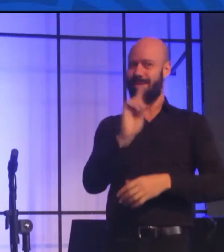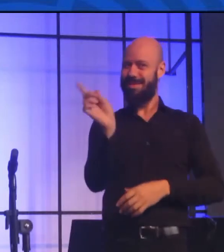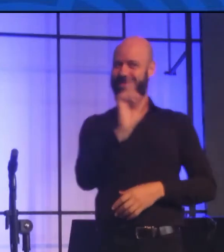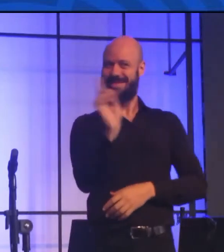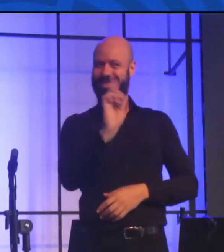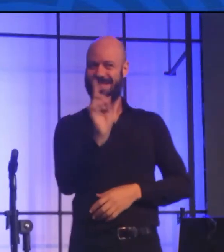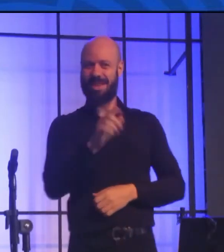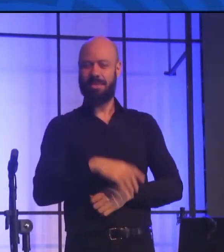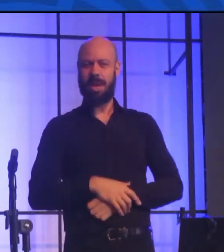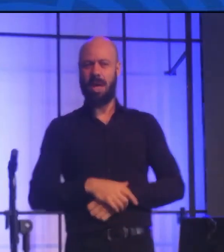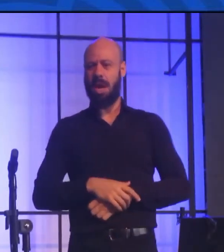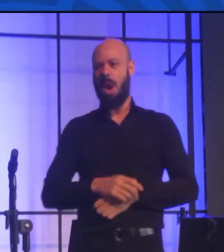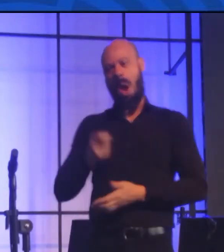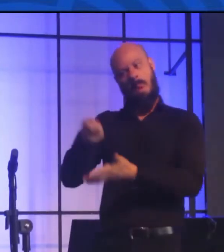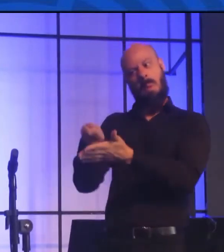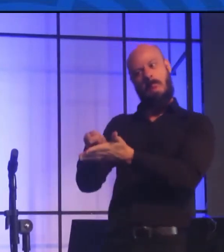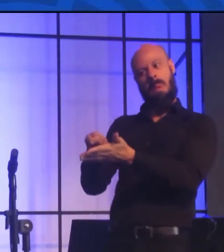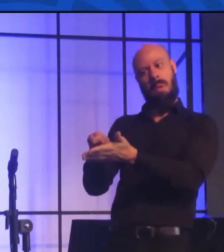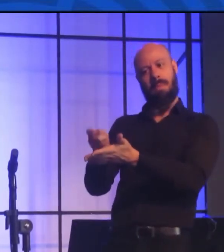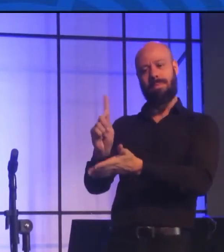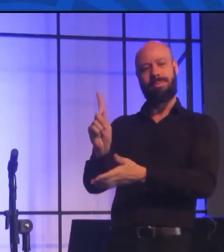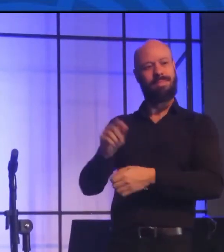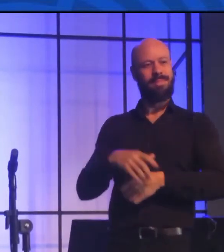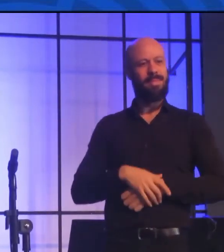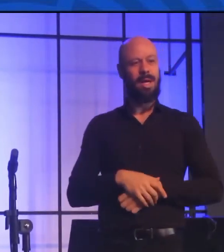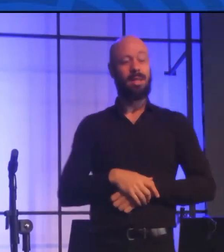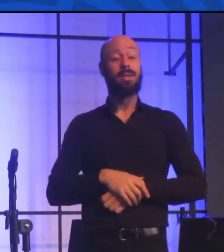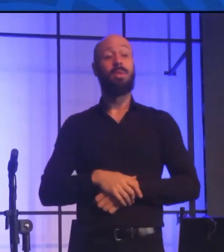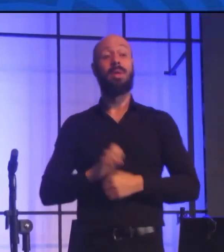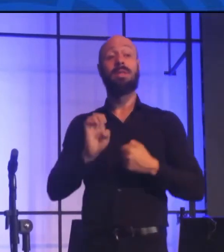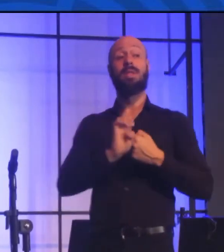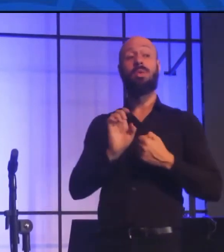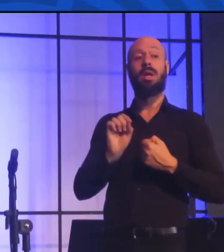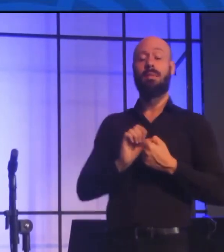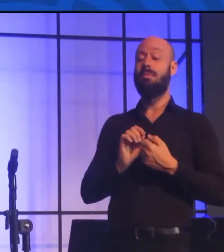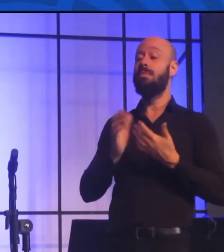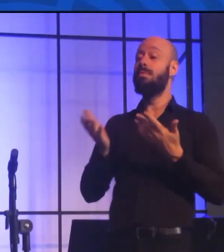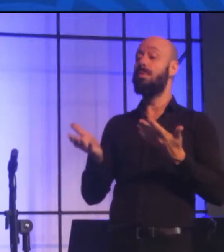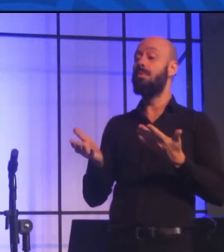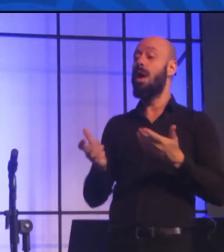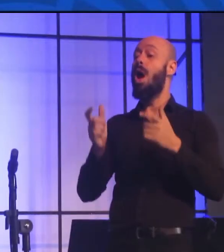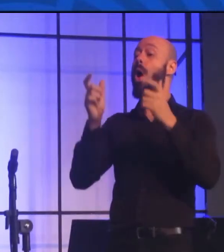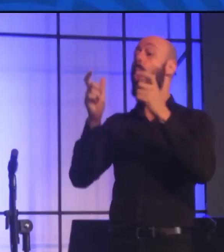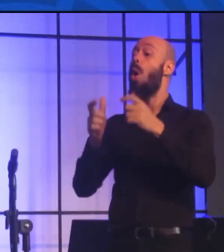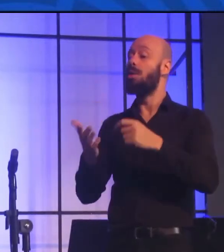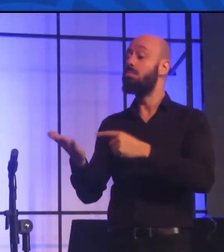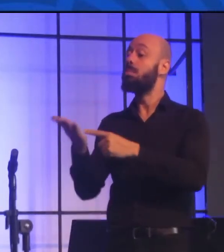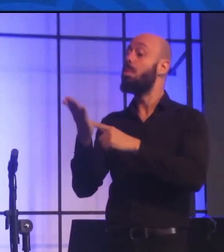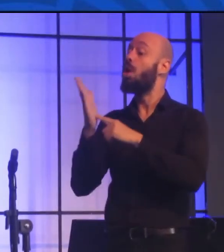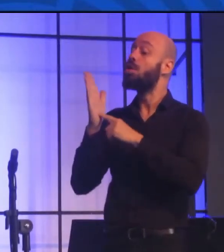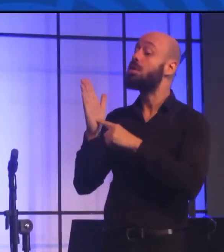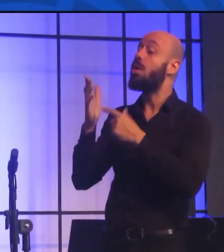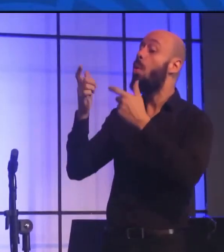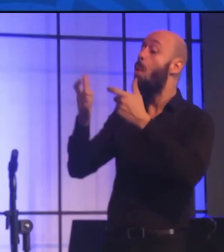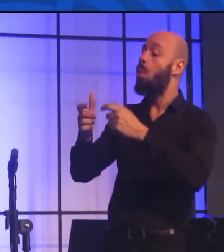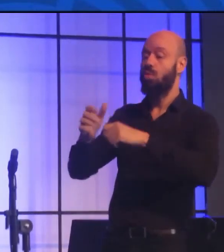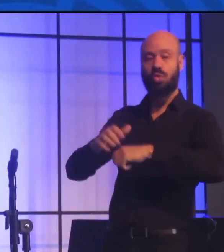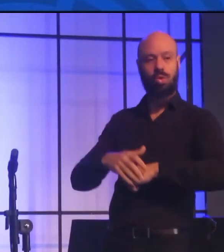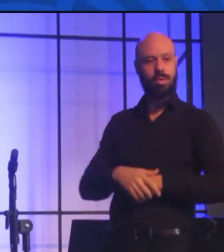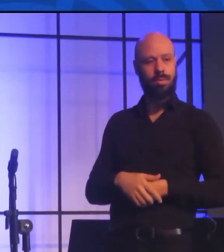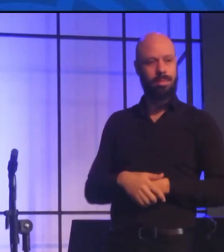não condenou o menino. Ele simplesmente pediu ao menino onde foi que caiu. E o